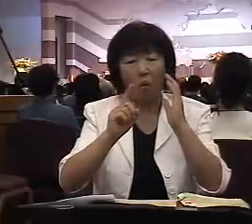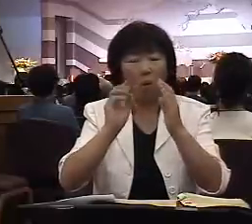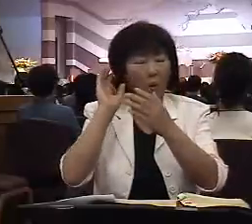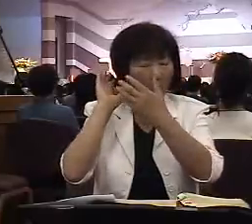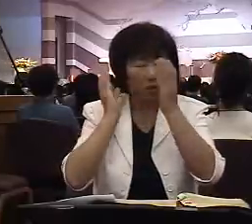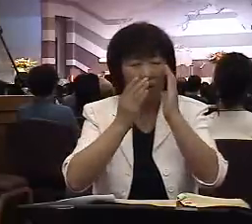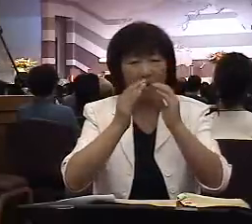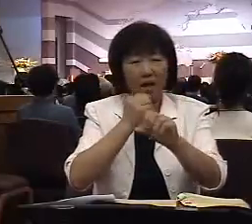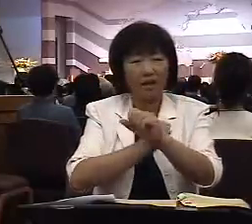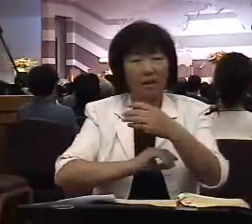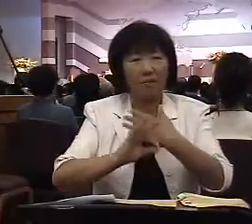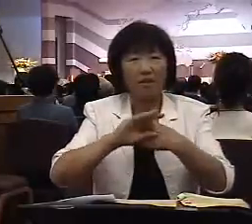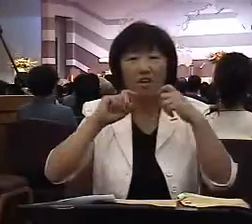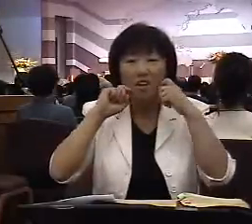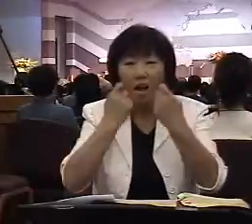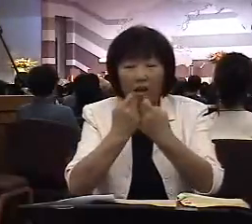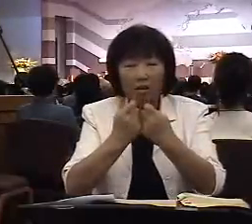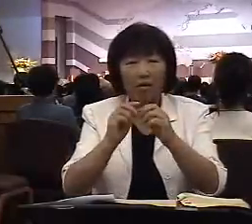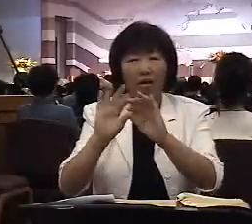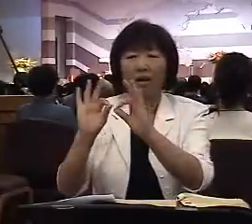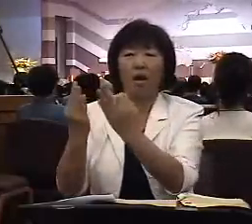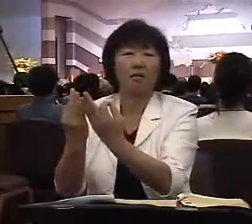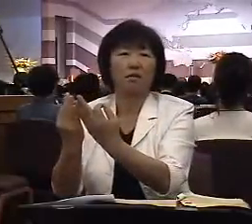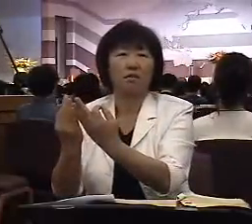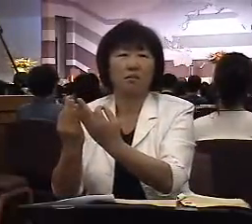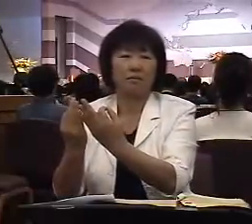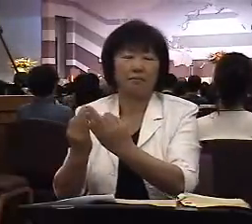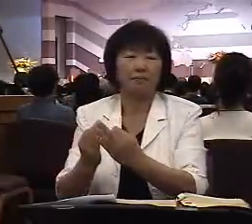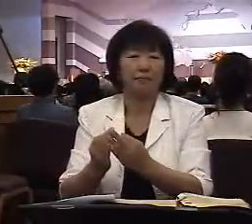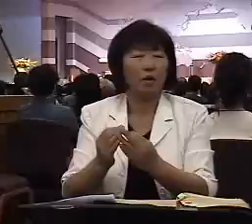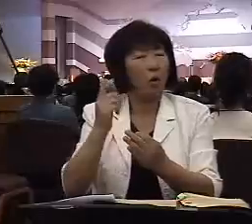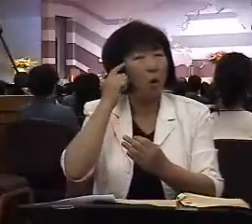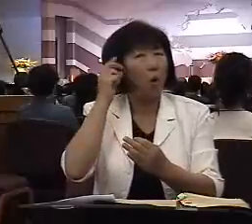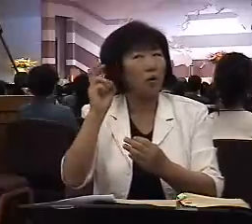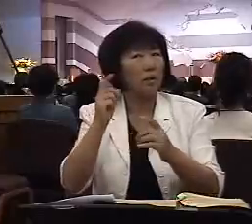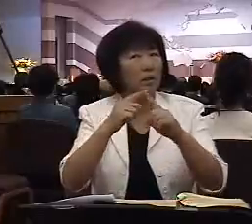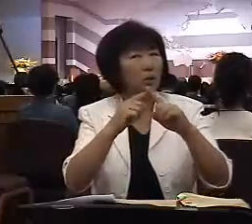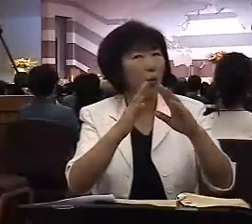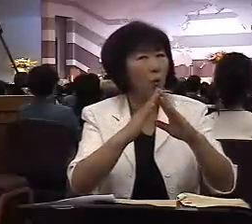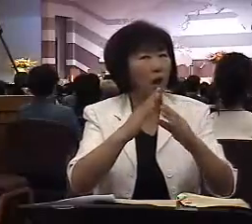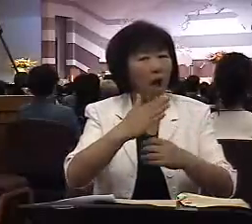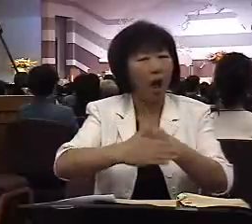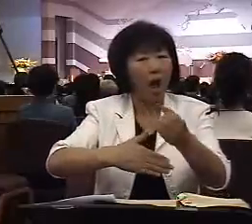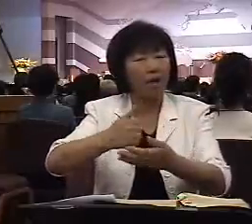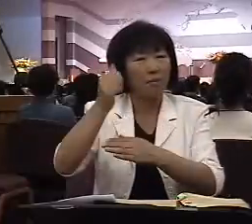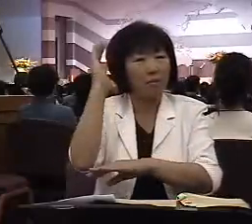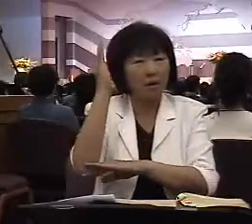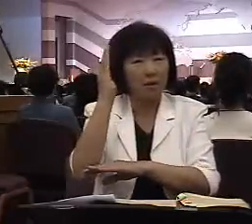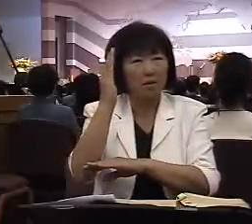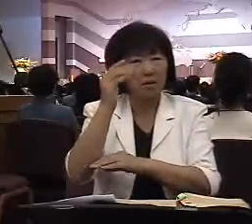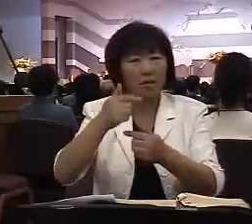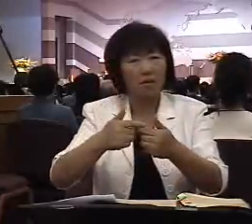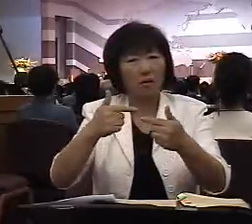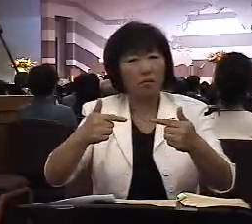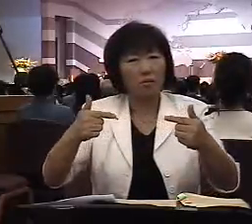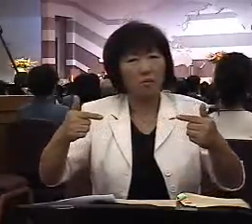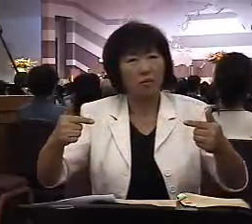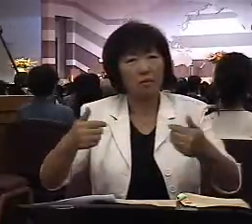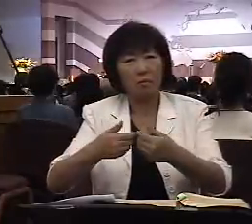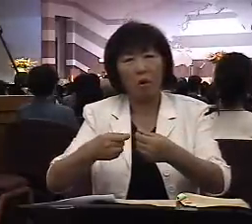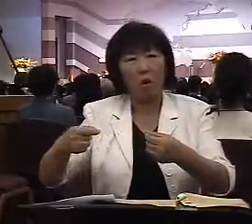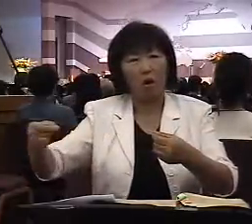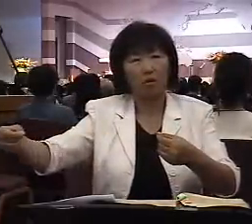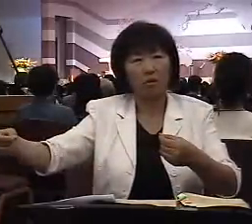하면 개인이나 가정이 혹은 교회가 하나님의 말씀에서 점점점 멀어지는